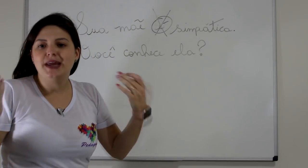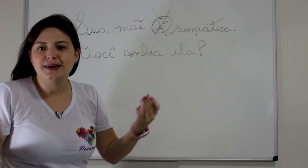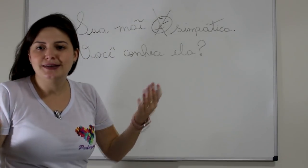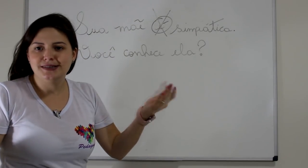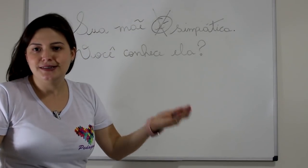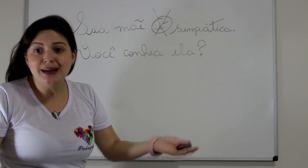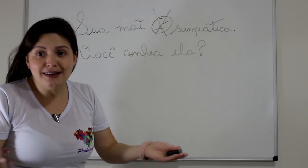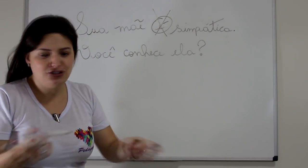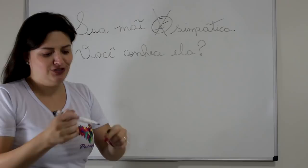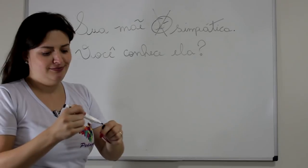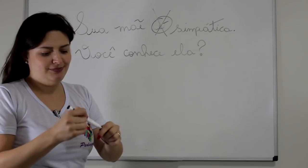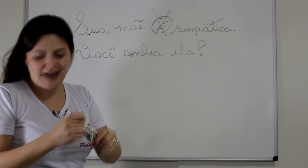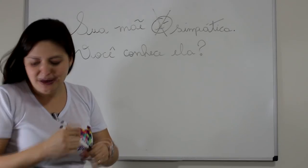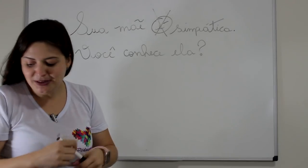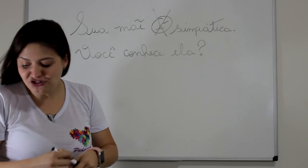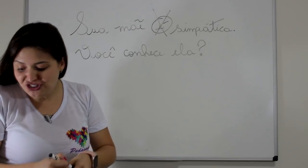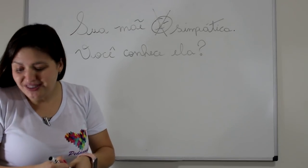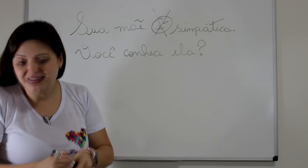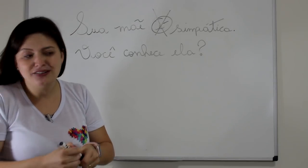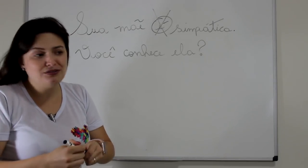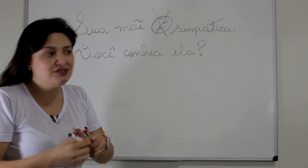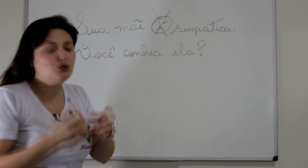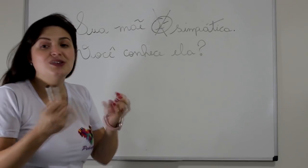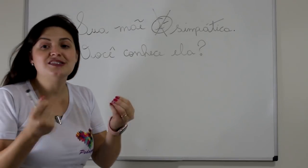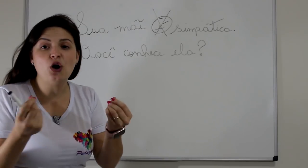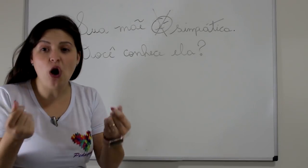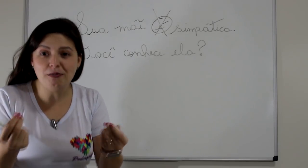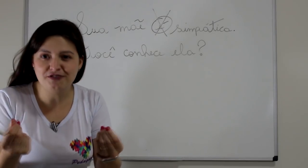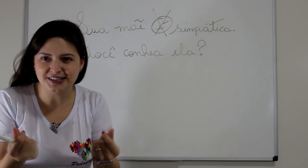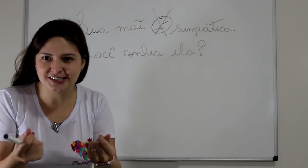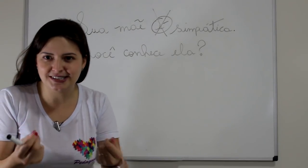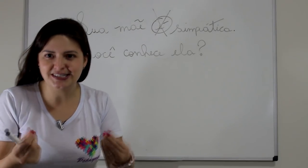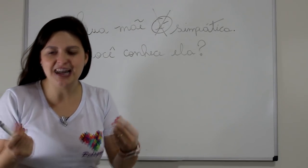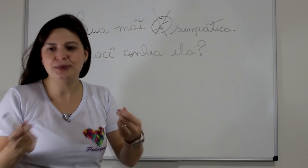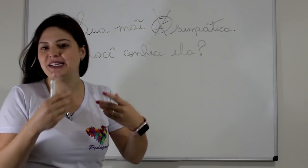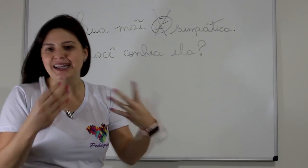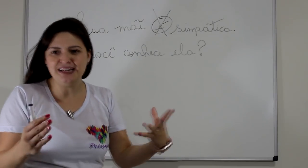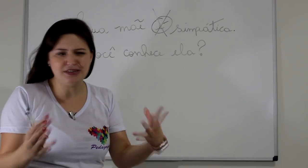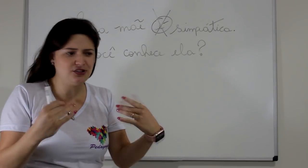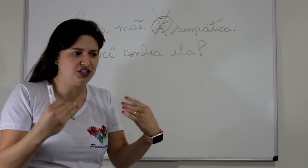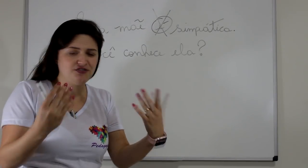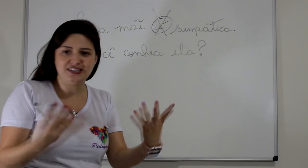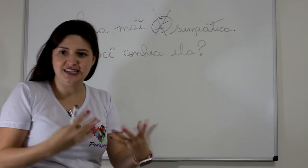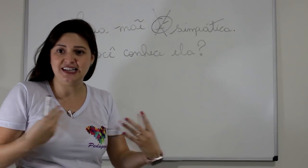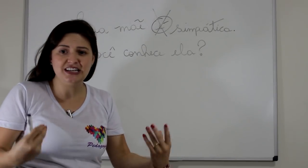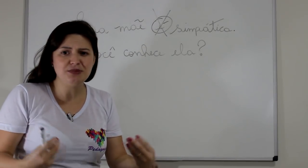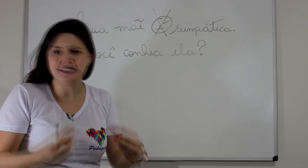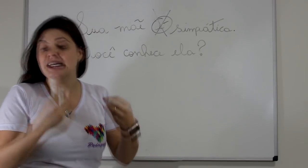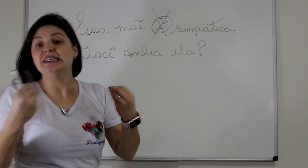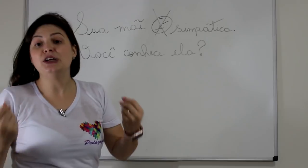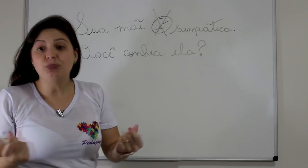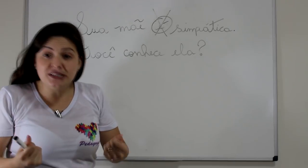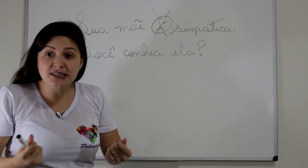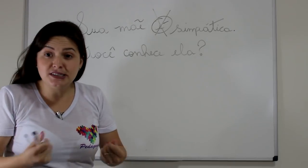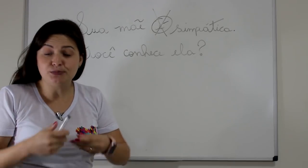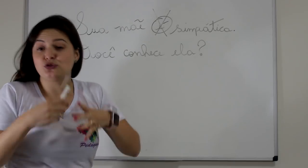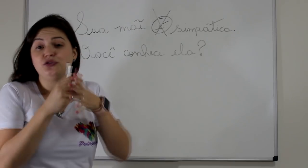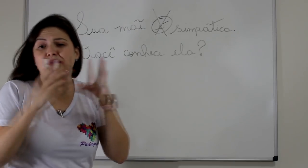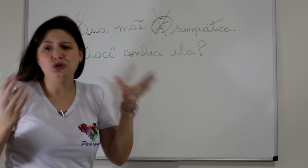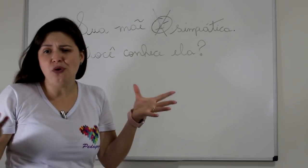tem a necessidade, tá? Imagina, não, são coisas óbvias, sabe? Que na Libras, na hora de fazer em Libras, não precisa. Para o surdo é muito